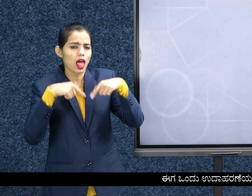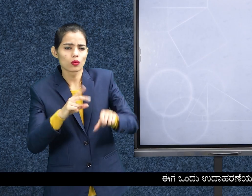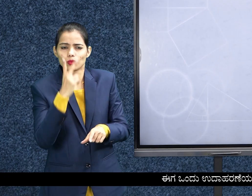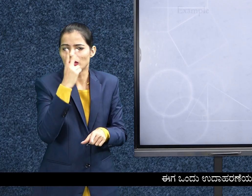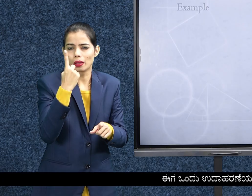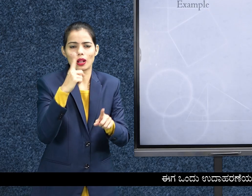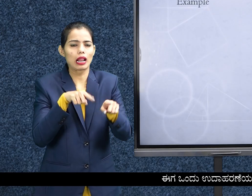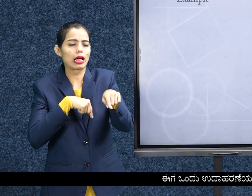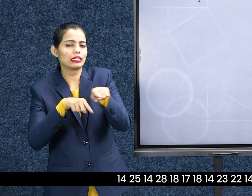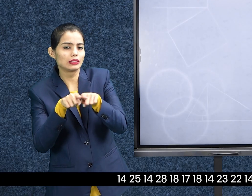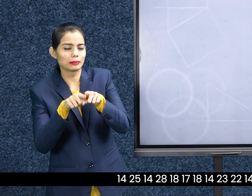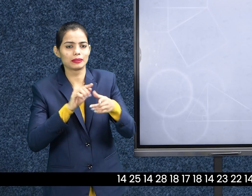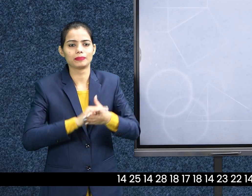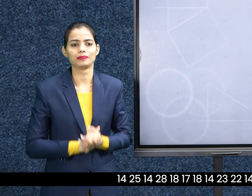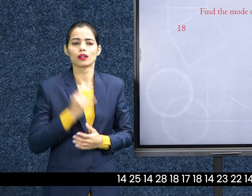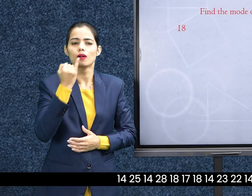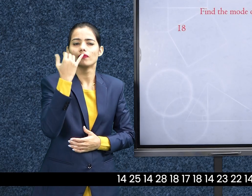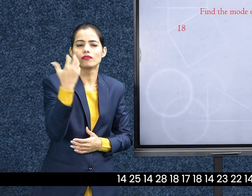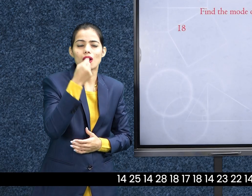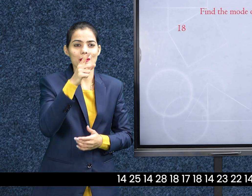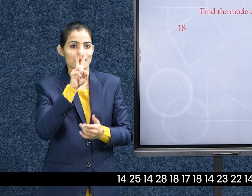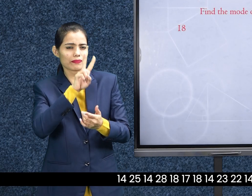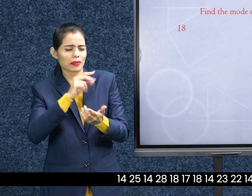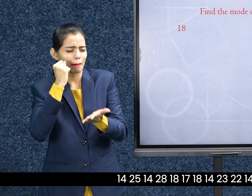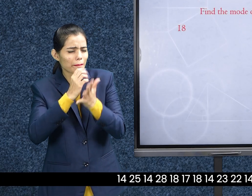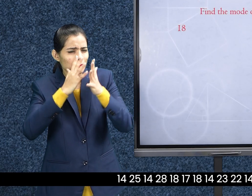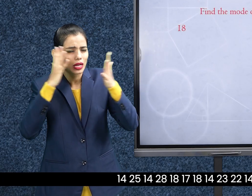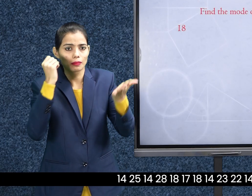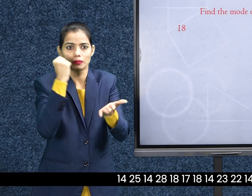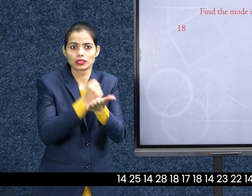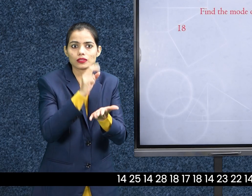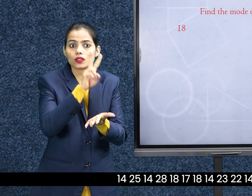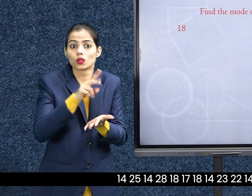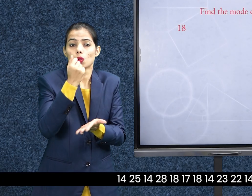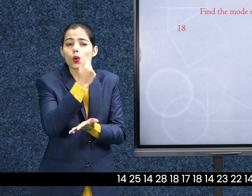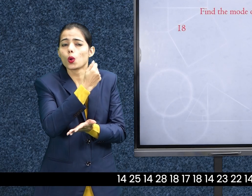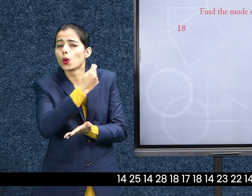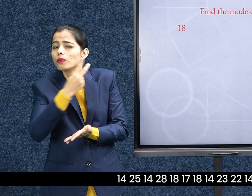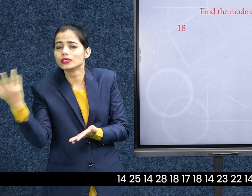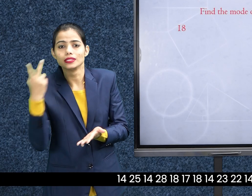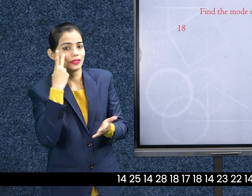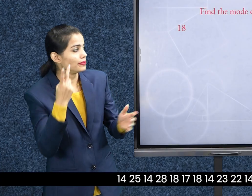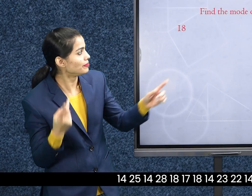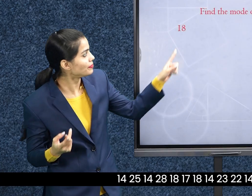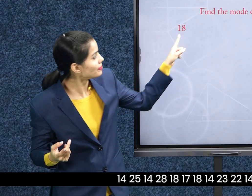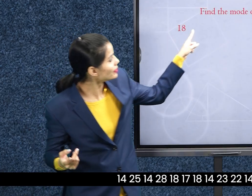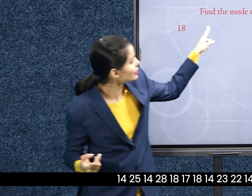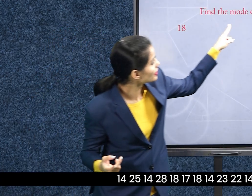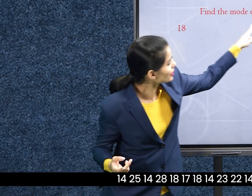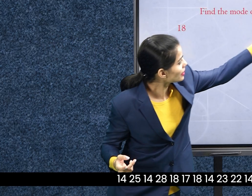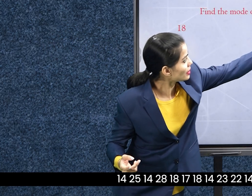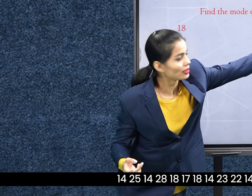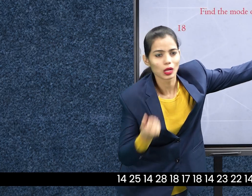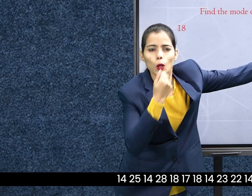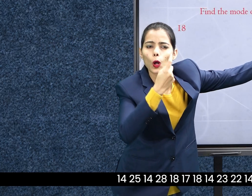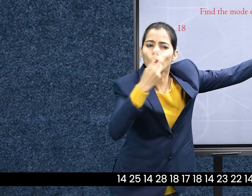ಈಗ ಒಂದು ಉದಾಹರಣೆಯನ್ನ ನೋಡೋಣ. 14 25 14 28 18 17 18 14 23 22 14 18ರ ಮೋಡ್